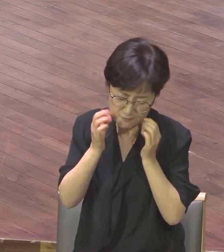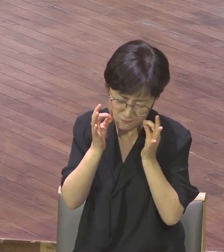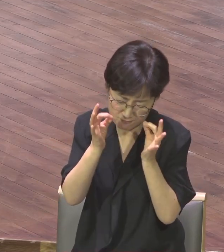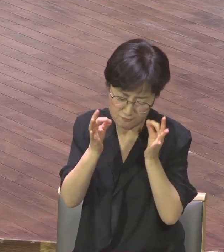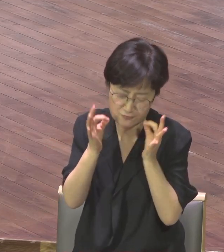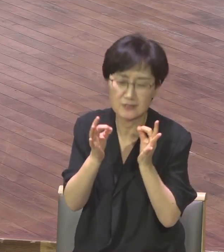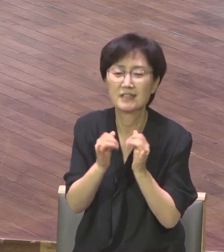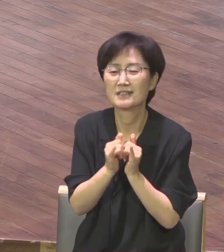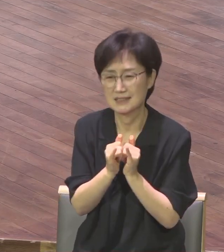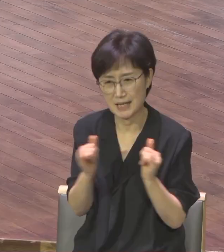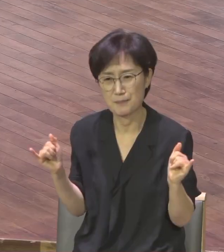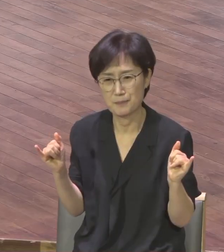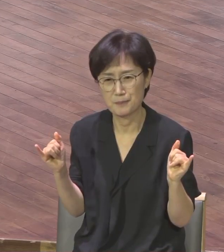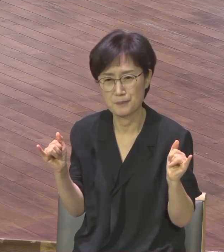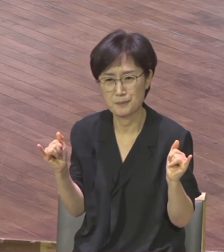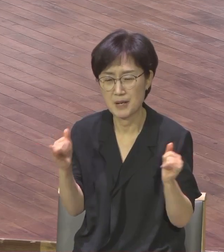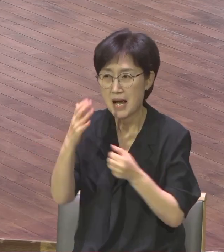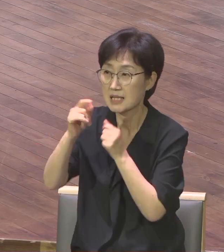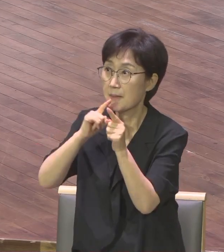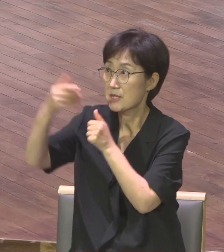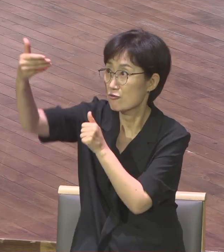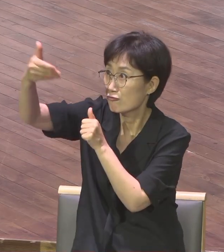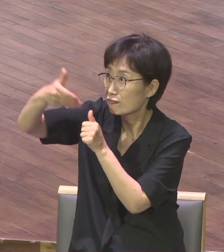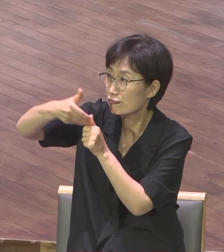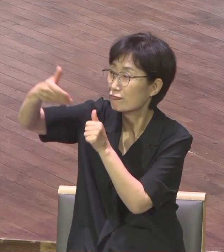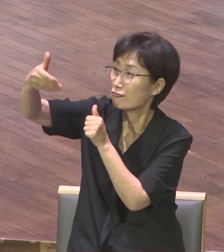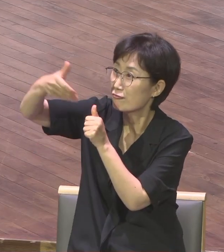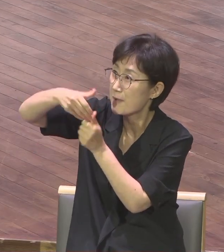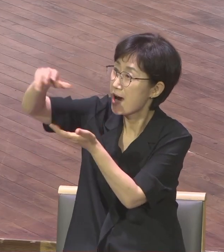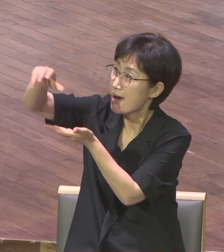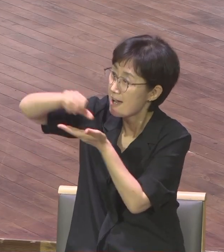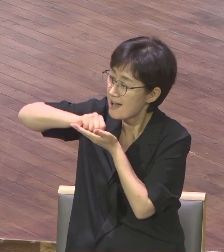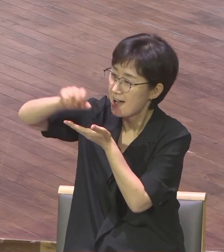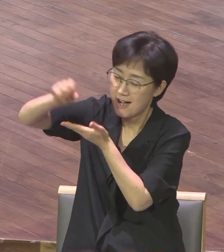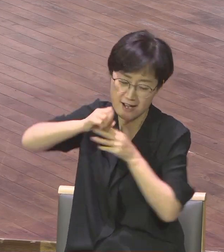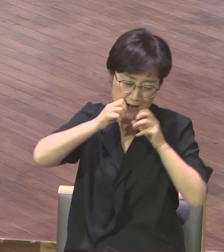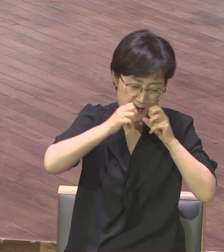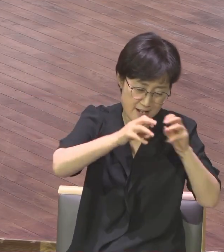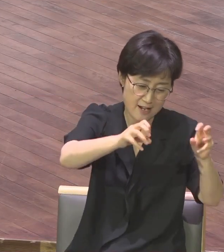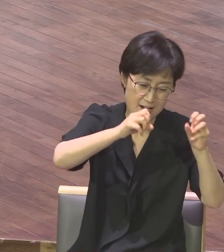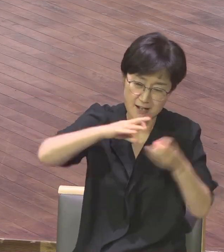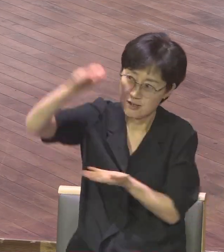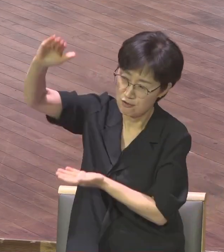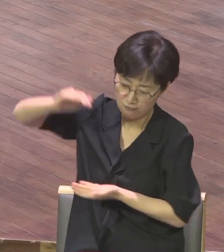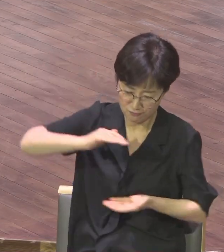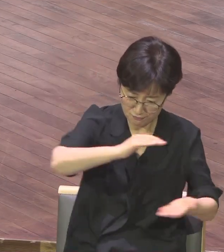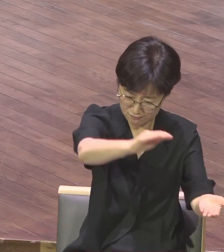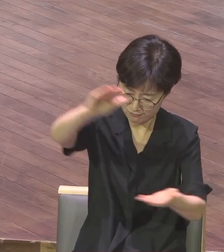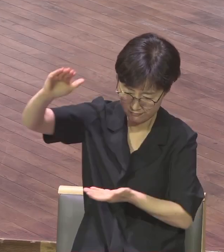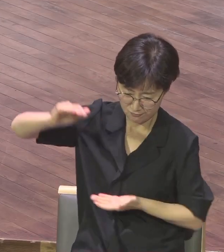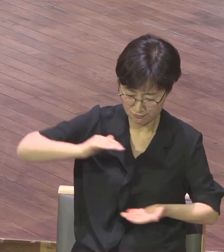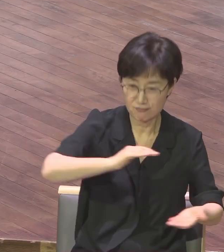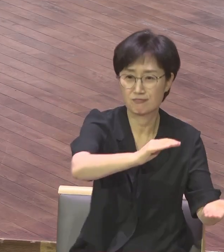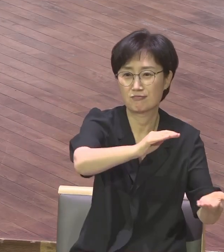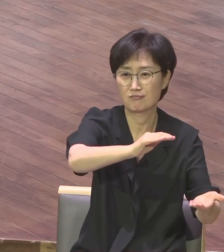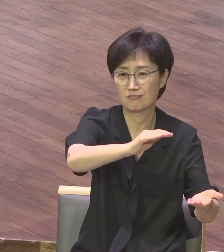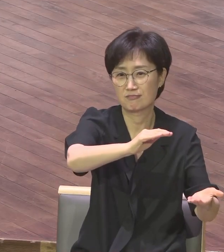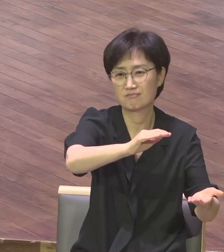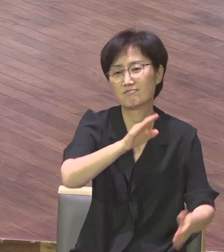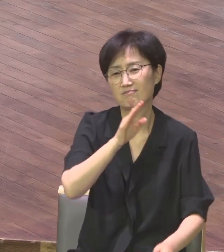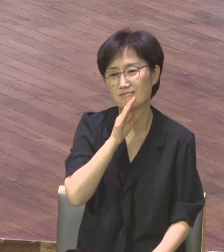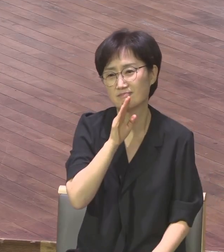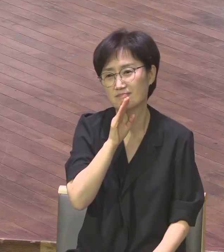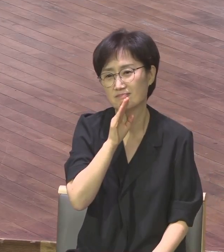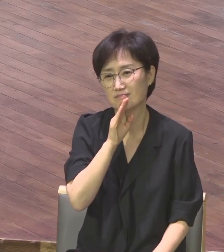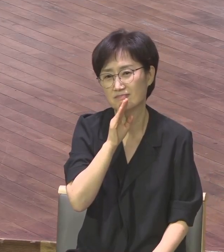하고 하나님 말씀 영양식 먹으면서 이 양의 말씀을 전하는 삶을 살기 위해서 사는데, 생정명 살아있다는 것이 뭐예요? 사명이